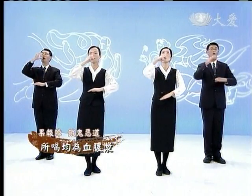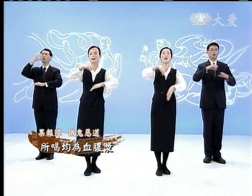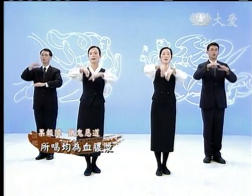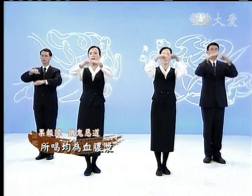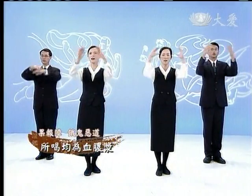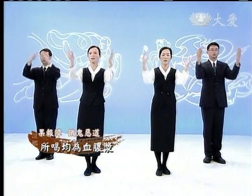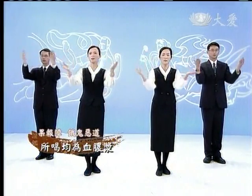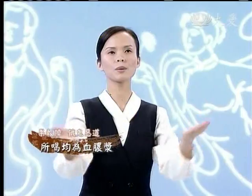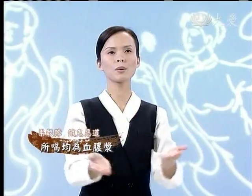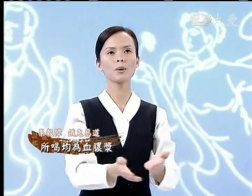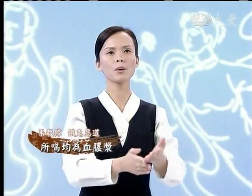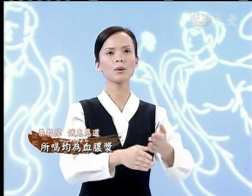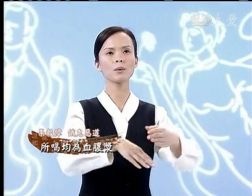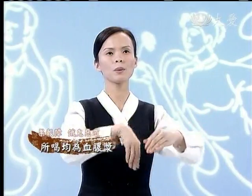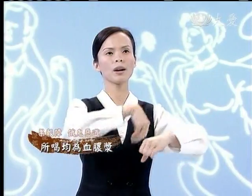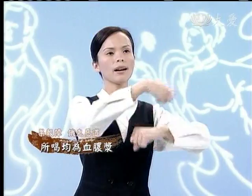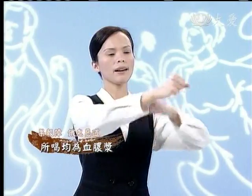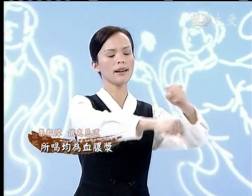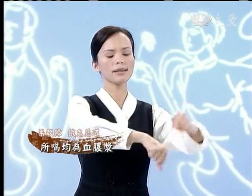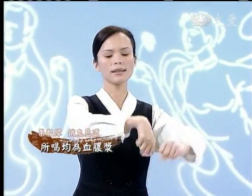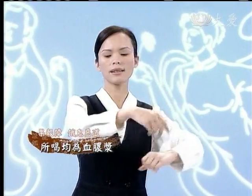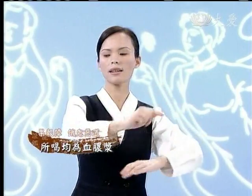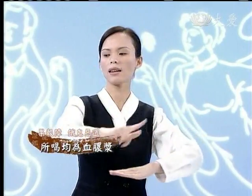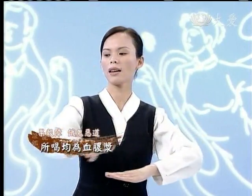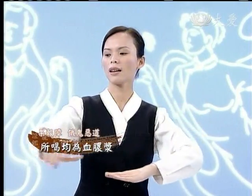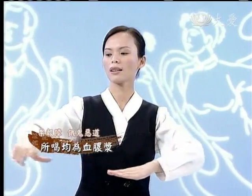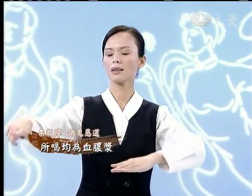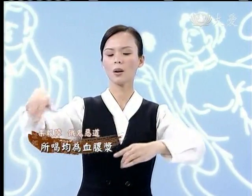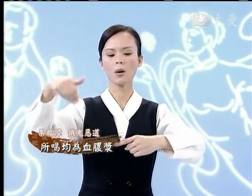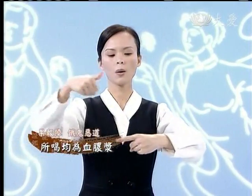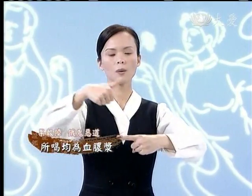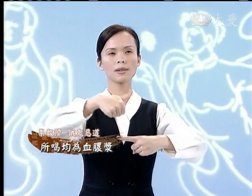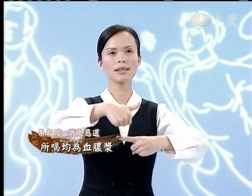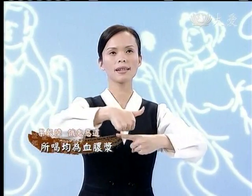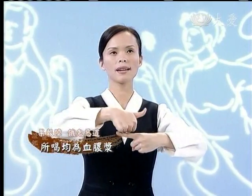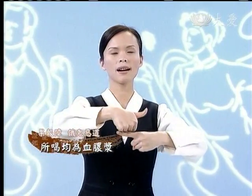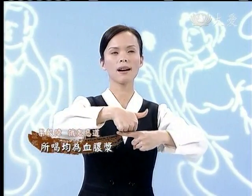合君为血浓家。